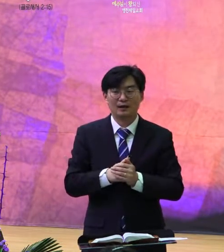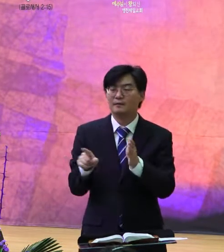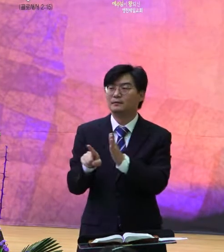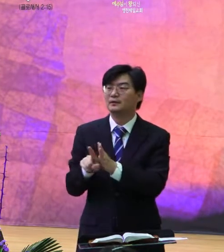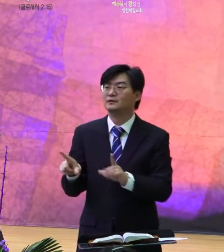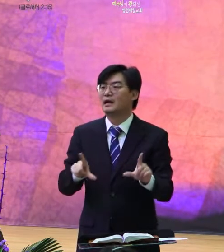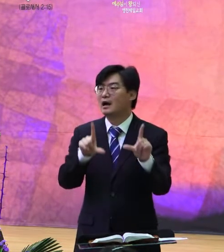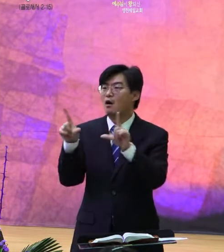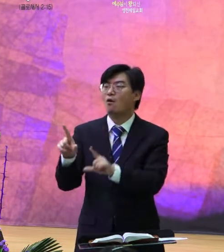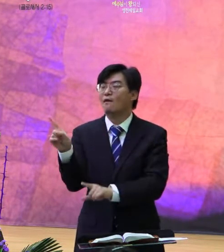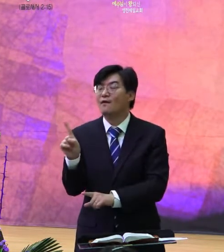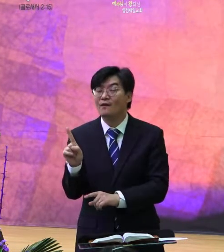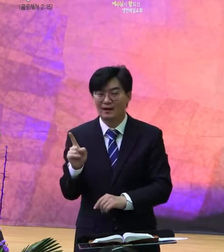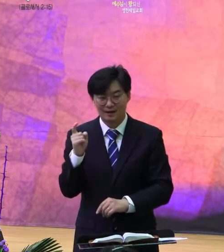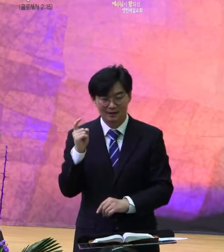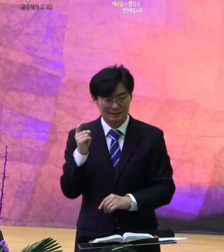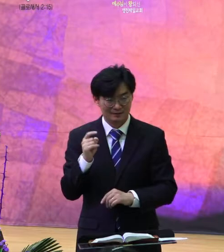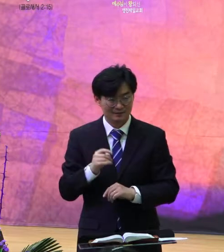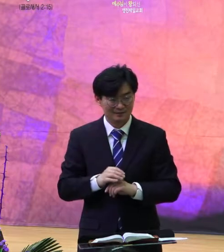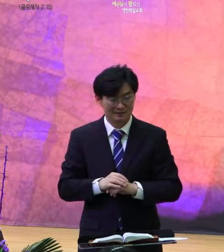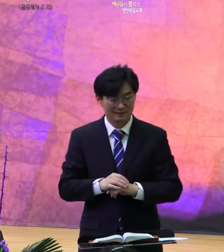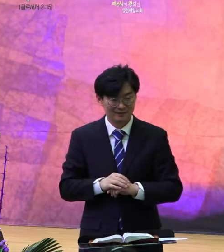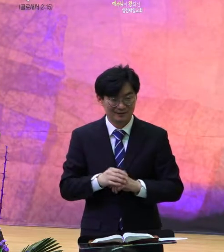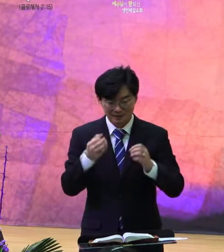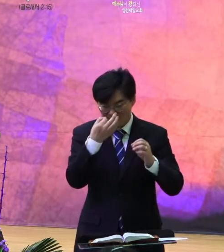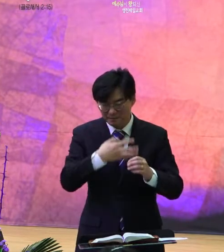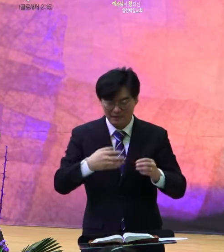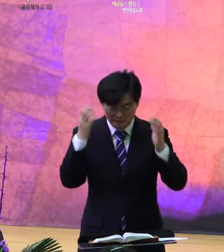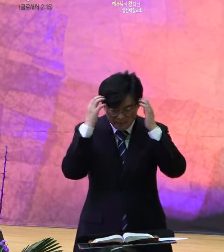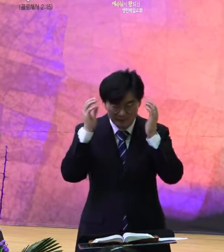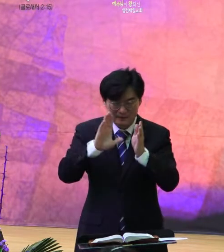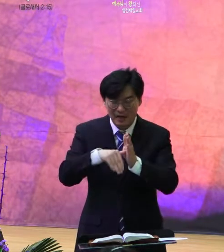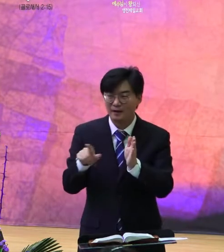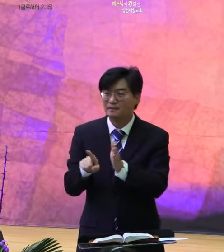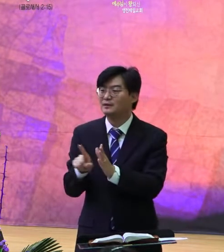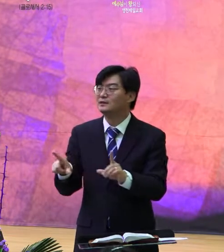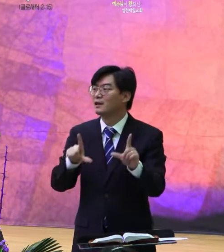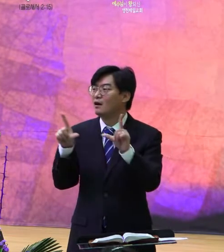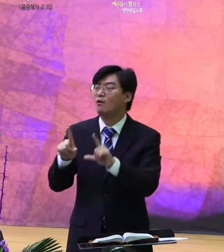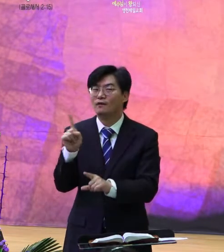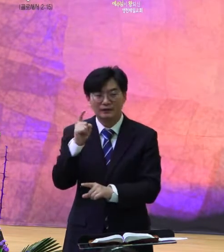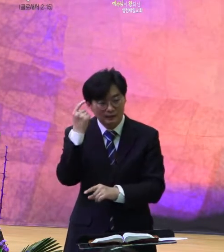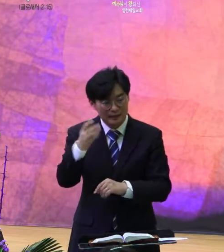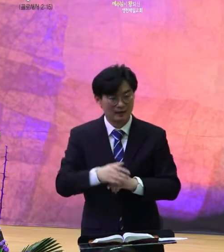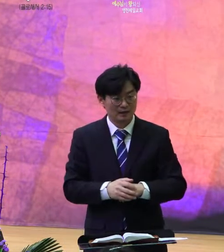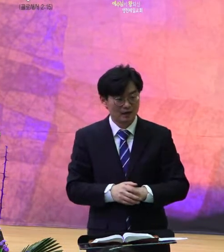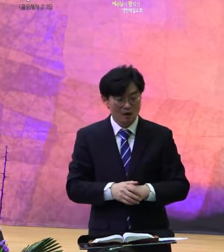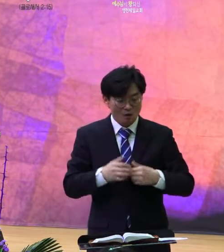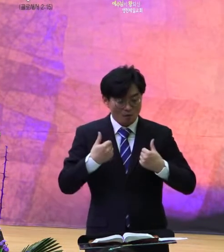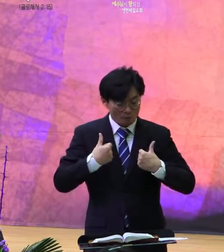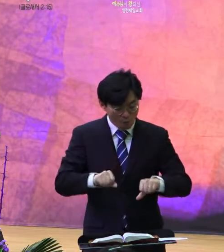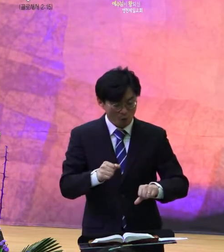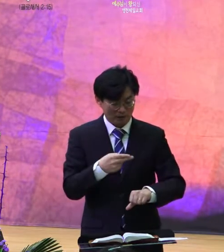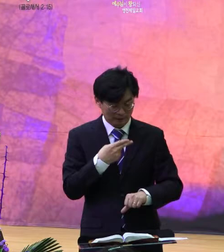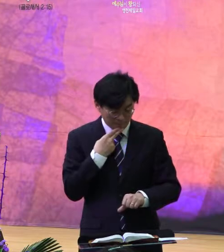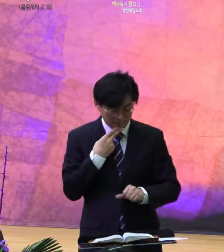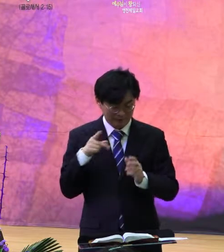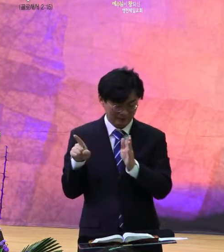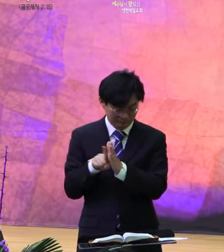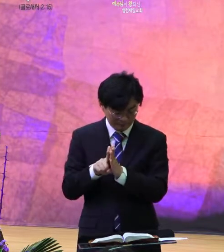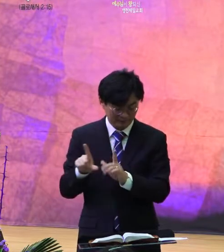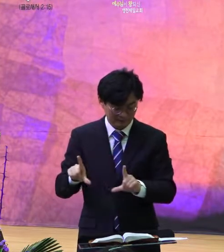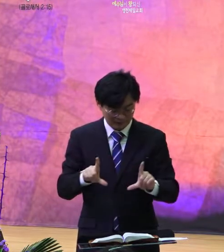어떻게 하겠습니까? 아마 다들 끝까지 제가 예수님 포기하지 않고 신앙생활 하겠습니다 라고 대답하시고 이